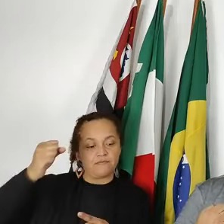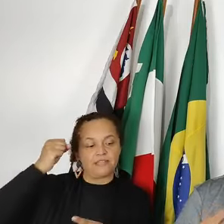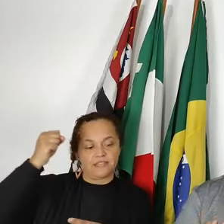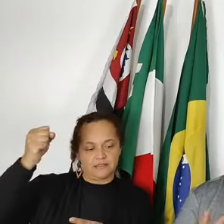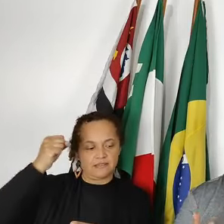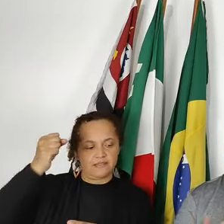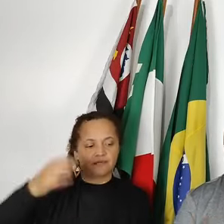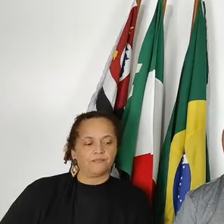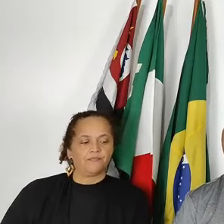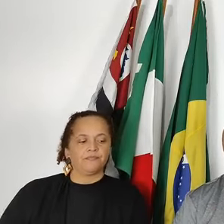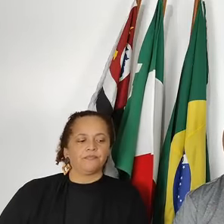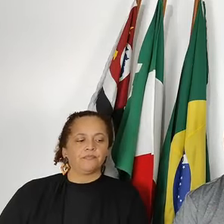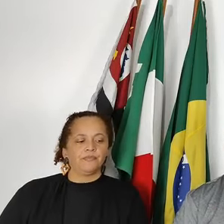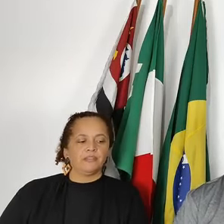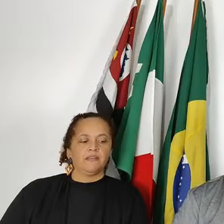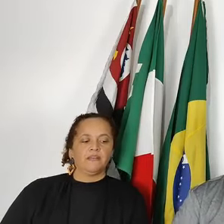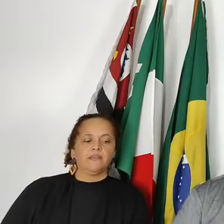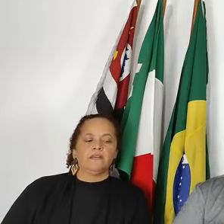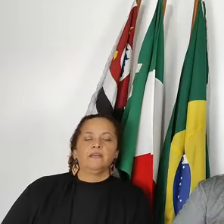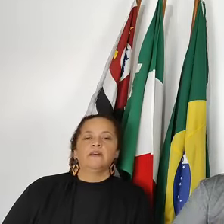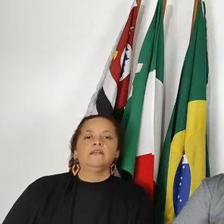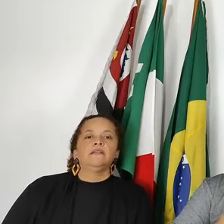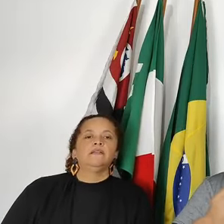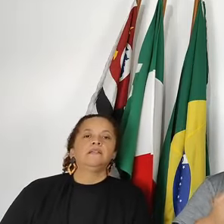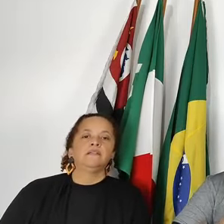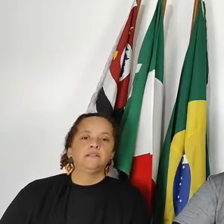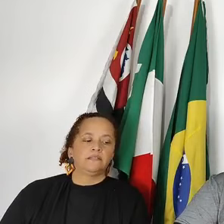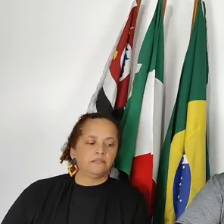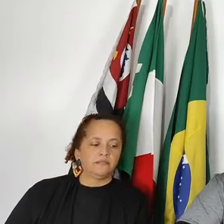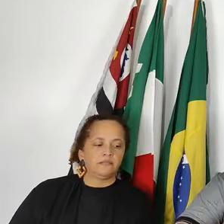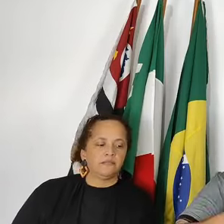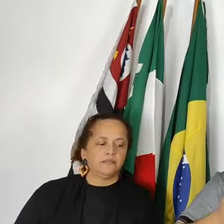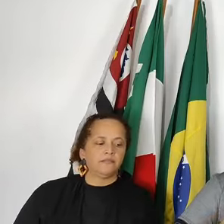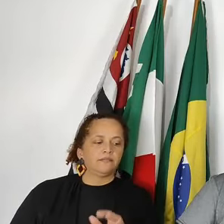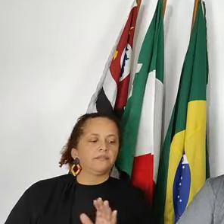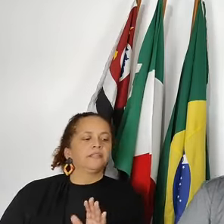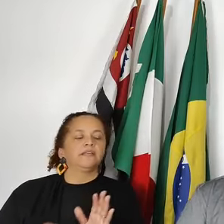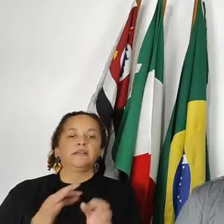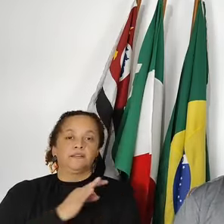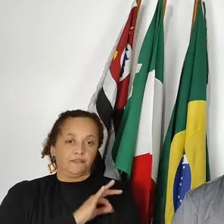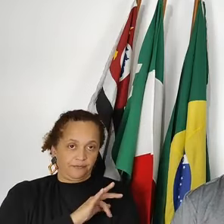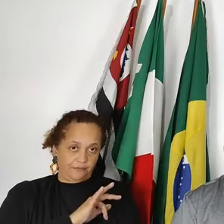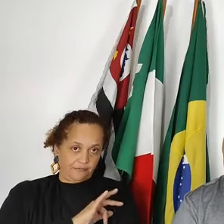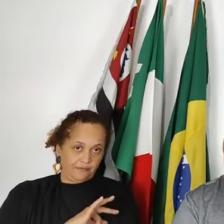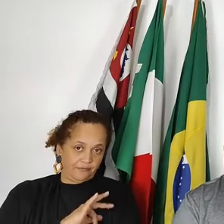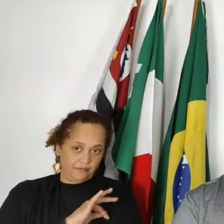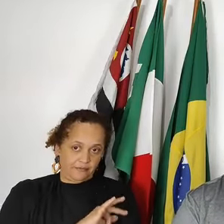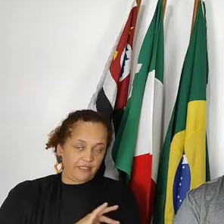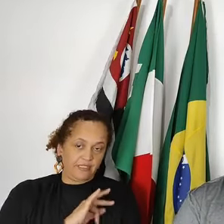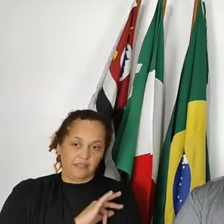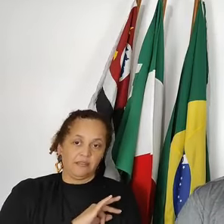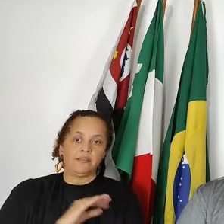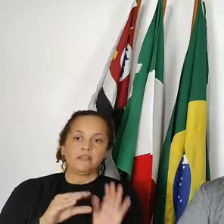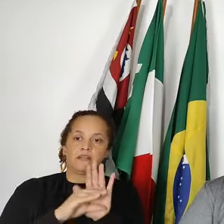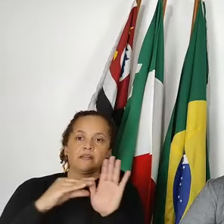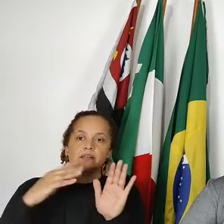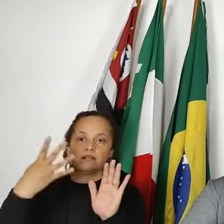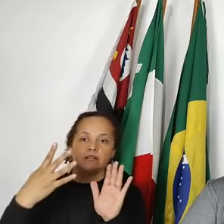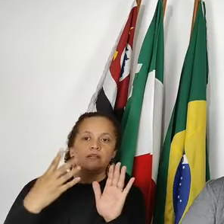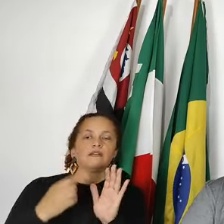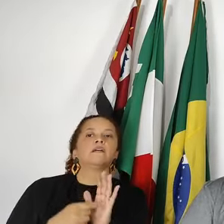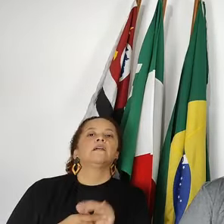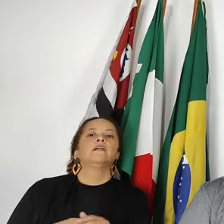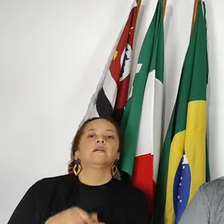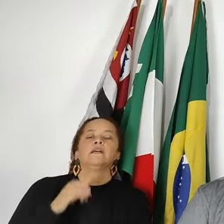Filipenses 4, do 6 ao 8. Do 8, ele fala assim: finalmente, irmãos, tudo que é bom, tudo que